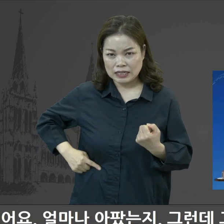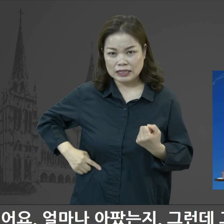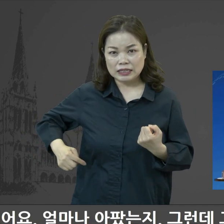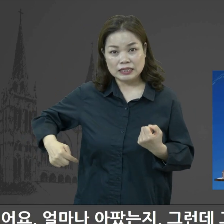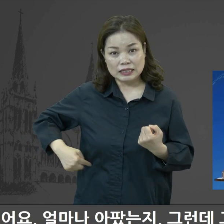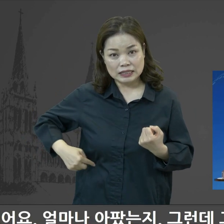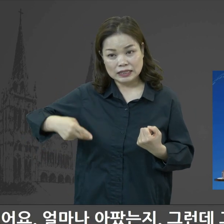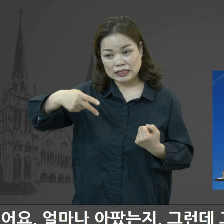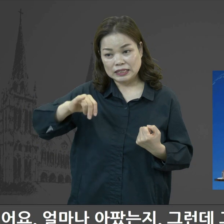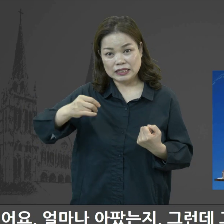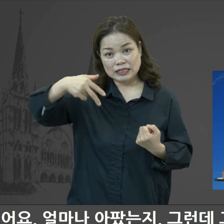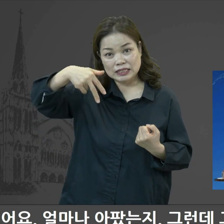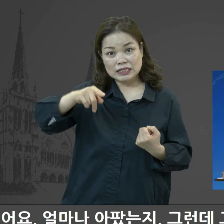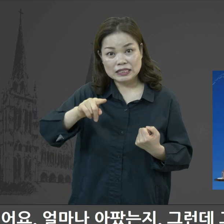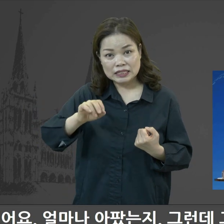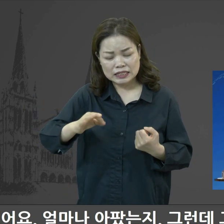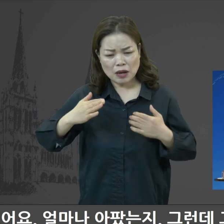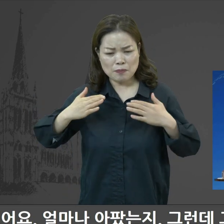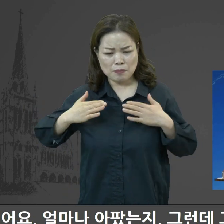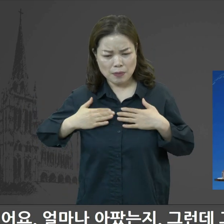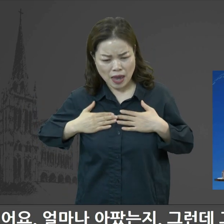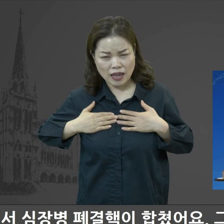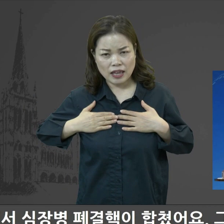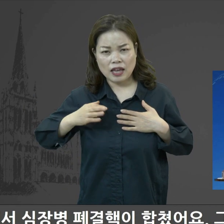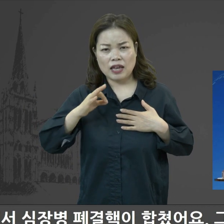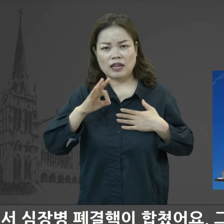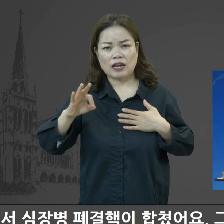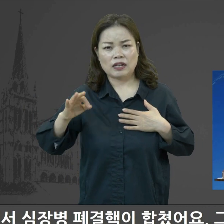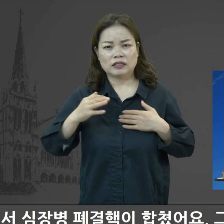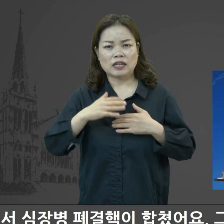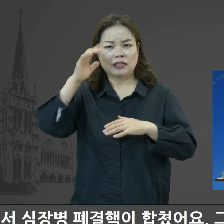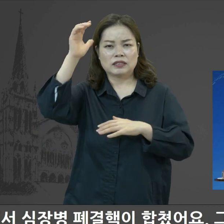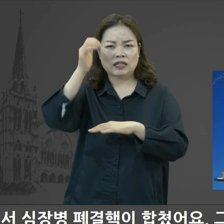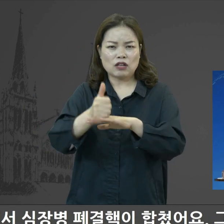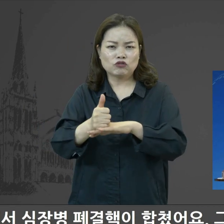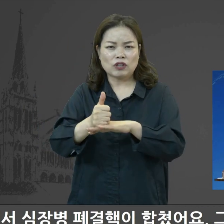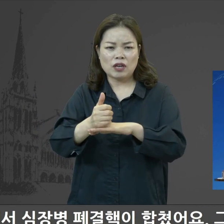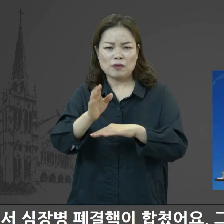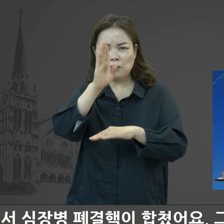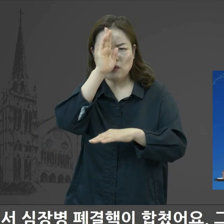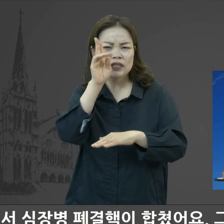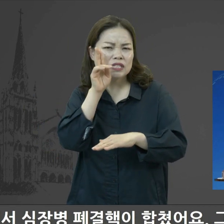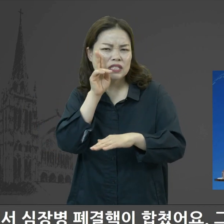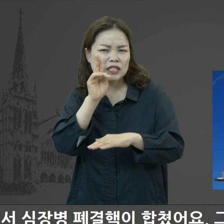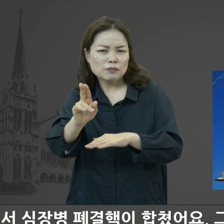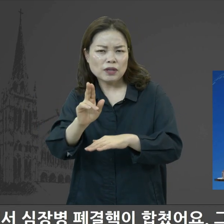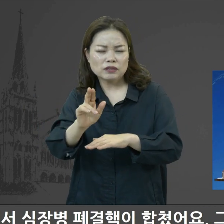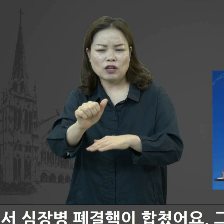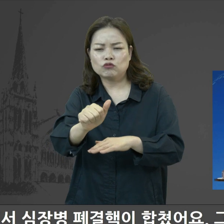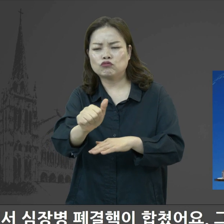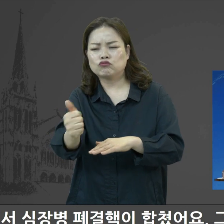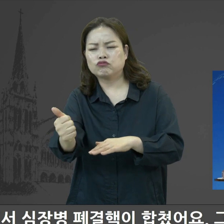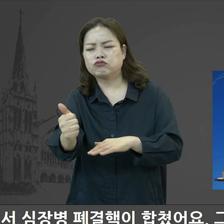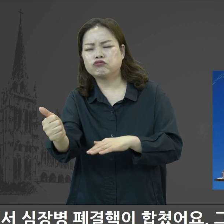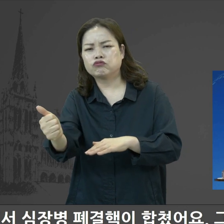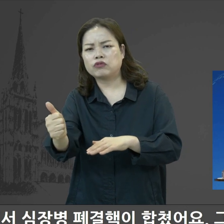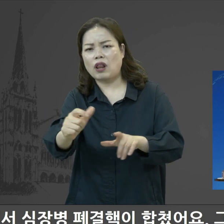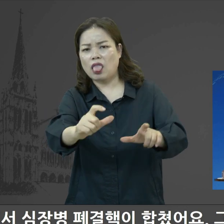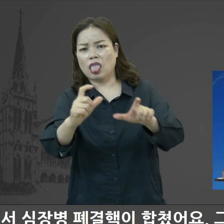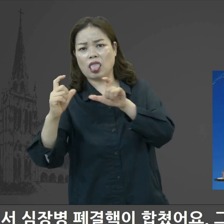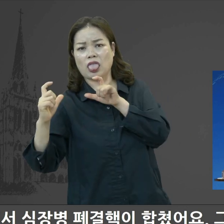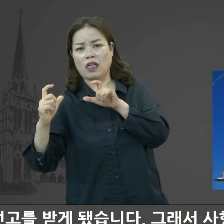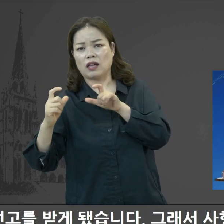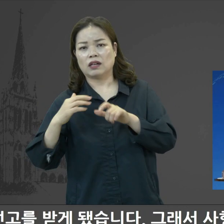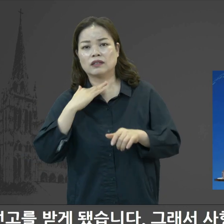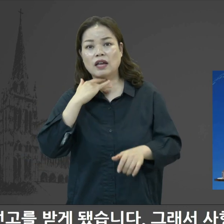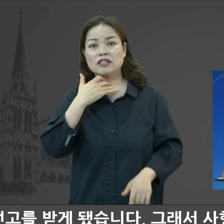폐결핵이 합쳤어요. 그래서 나중에는 합병증으로 사형선고를 받게 됐습니다. 그래서 사형선고 때문에 이제